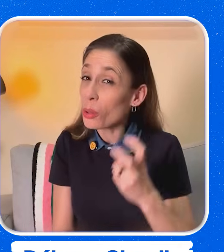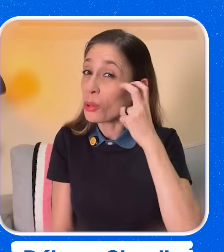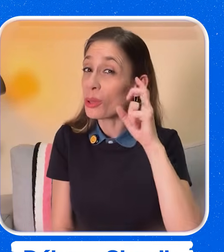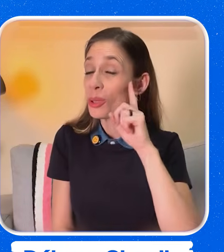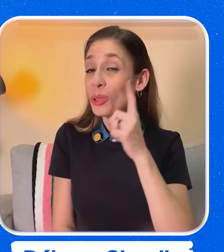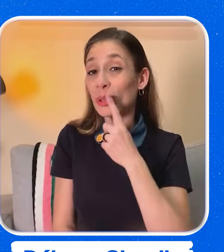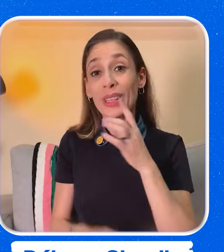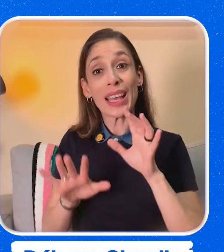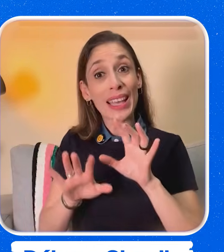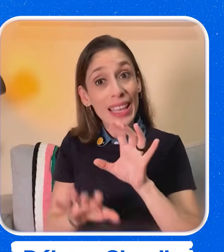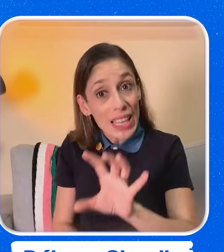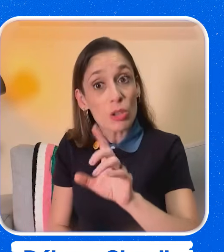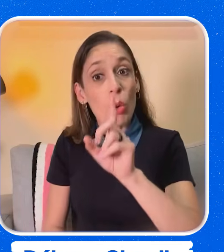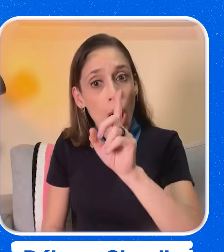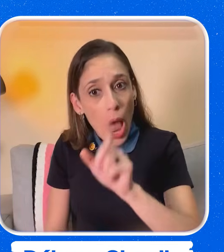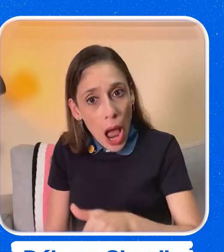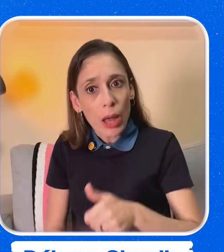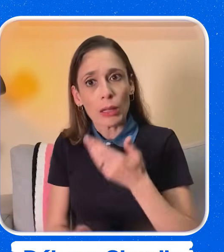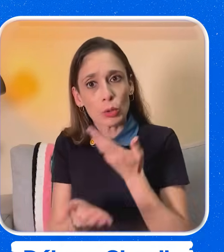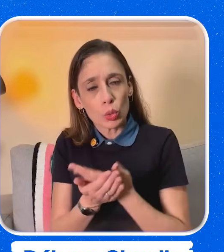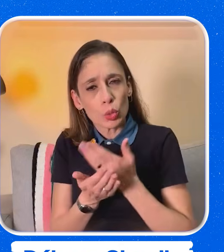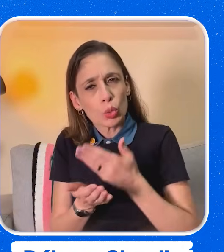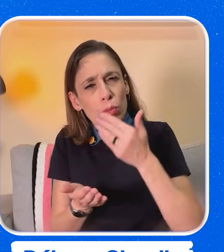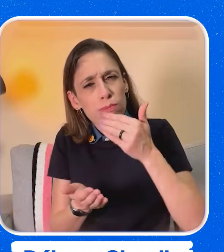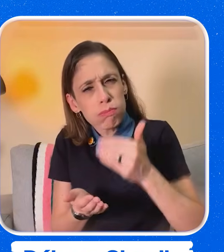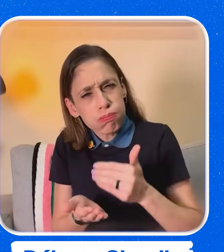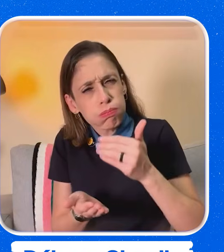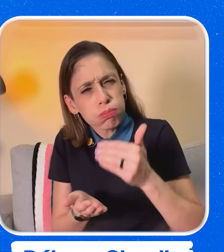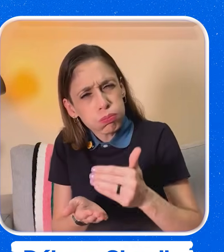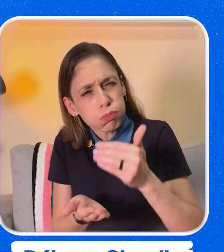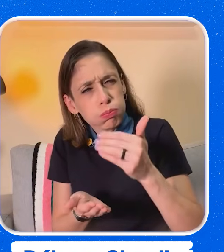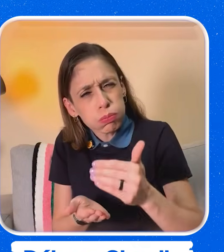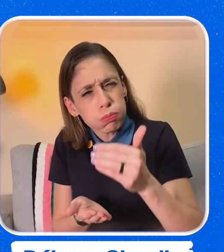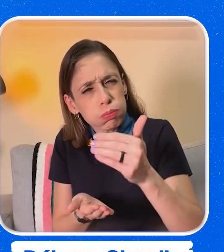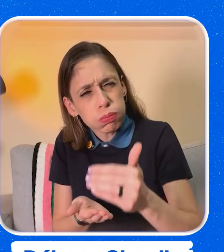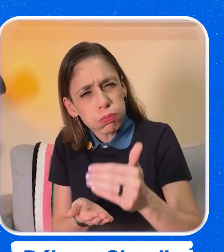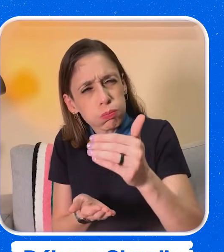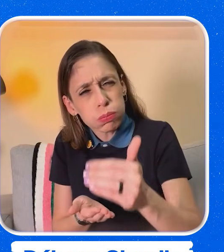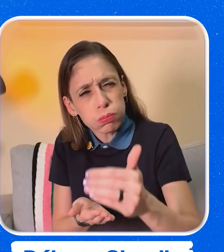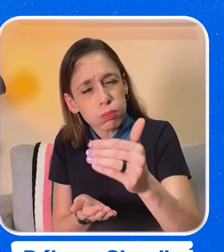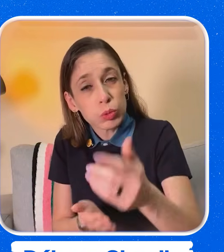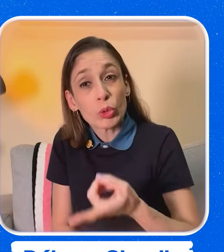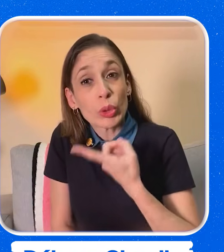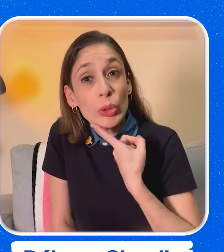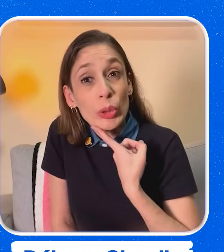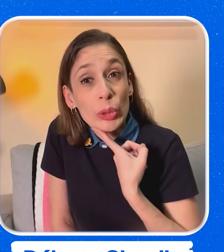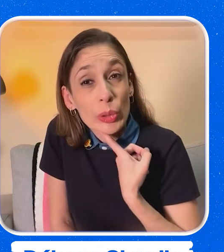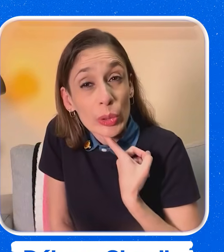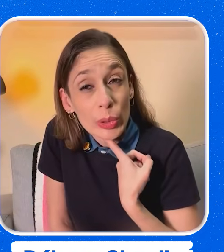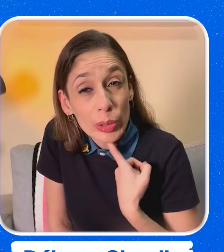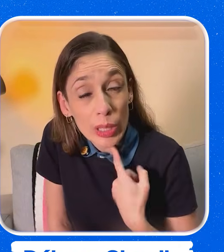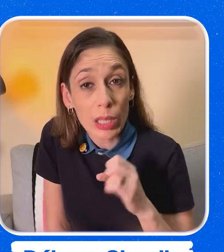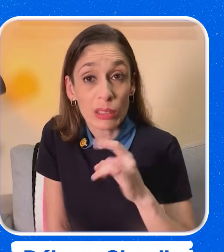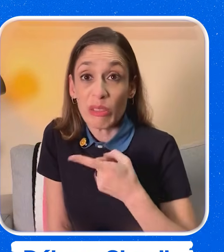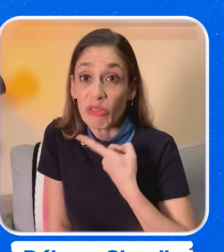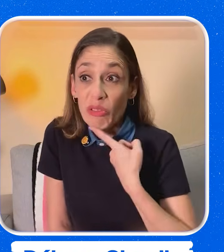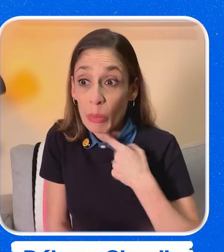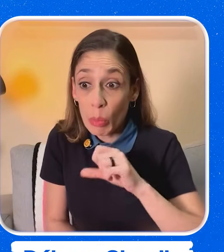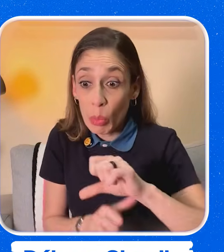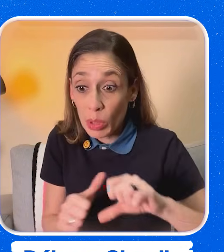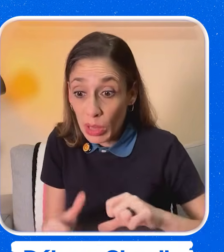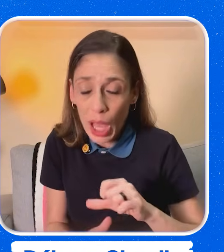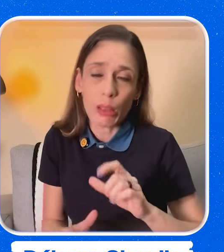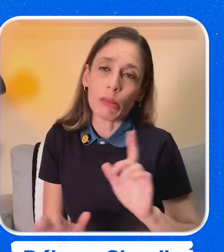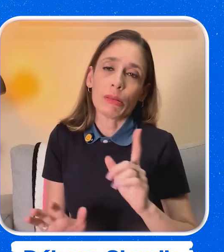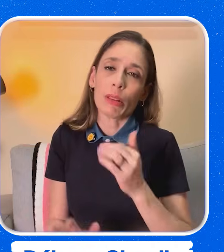requer disciplina, vontade, né? Se não tiver vontade de mudança, não vai adiantar.